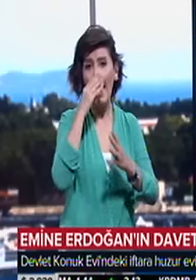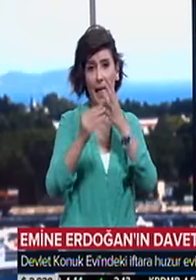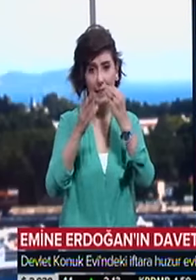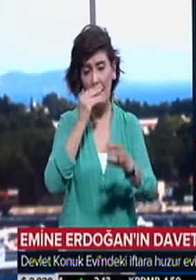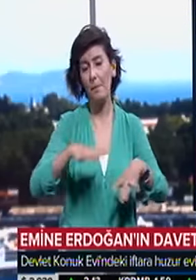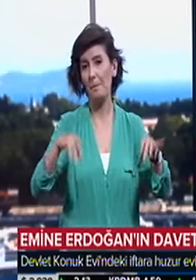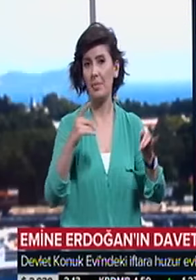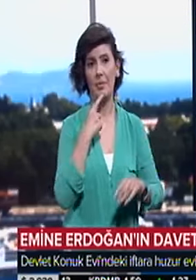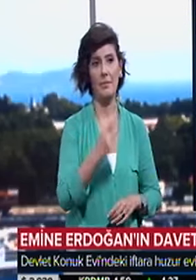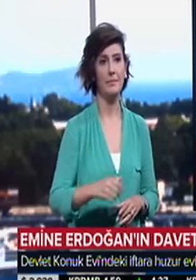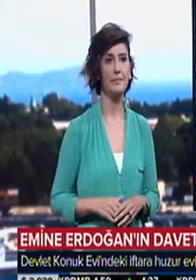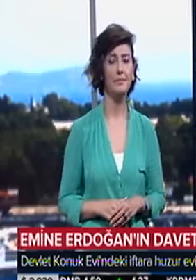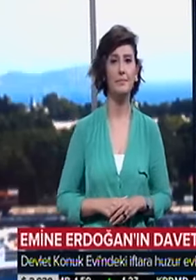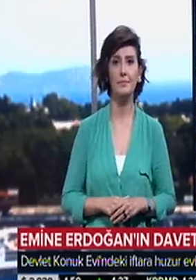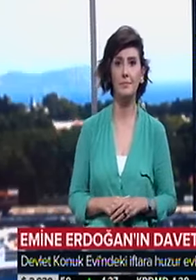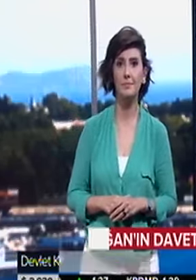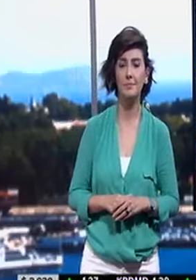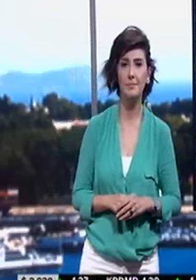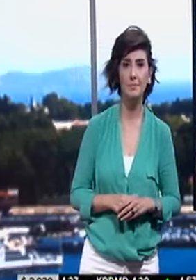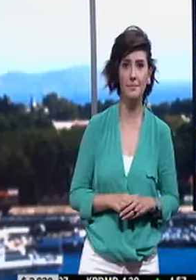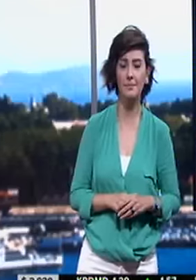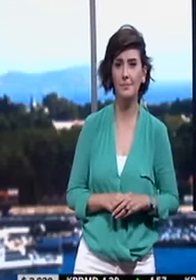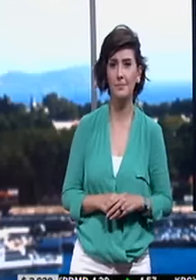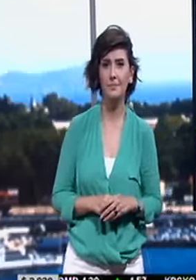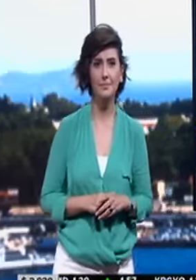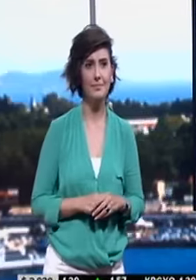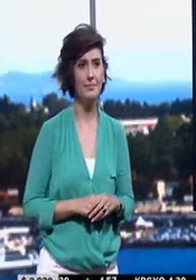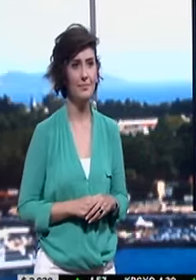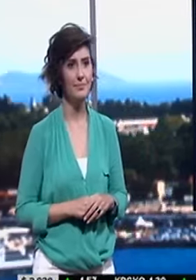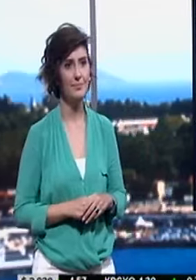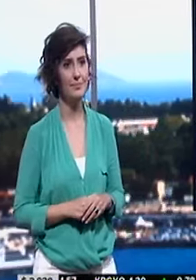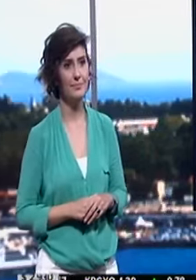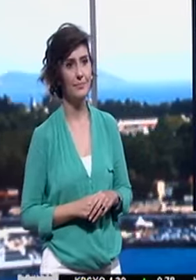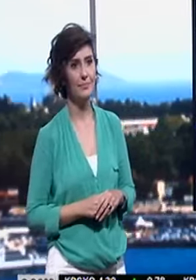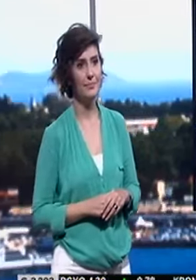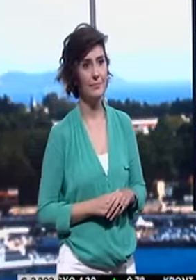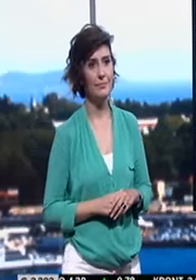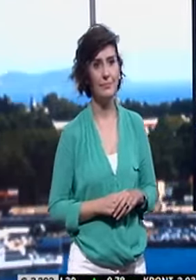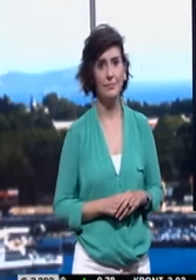hediyeler takdim etti.